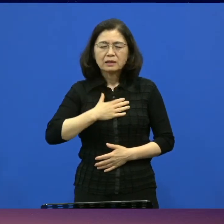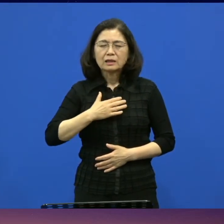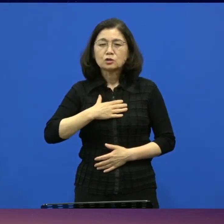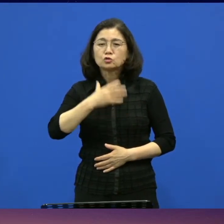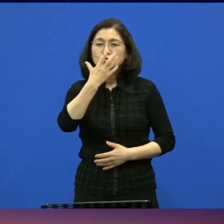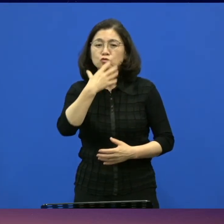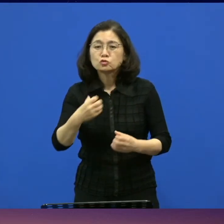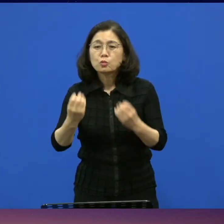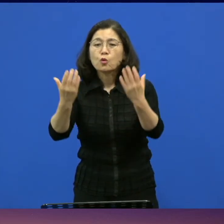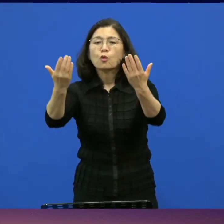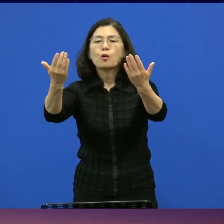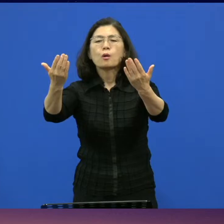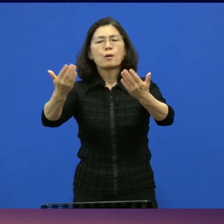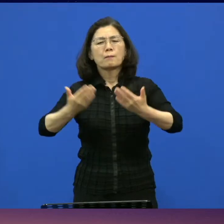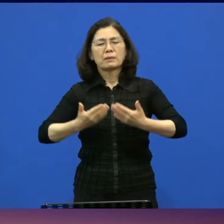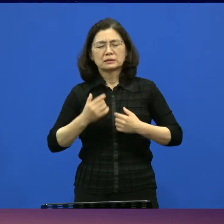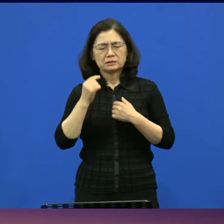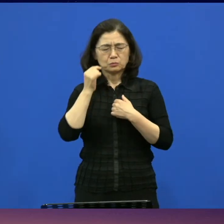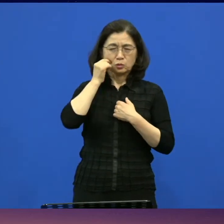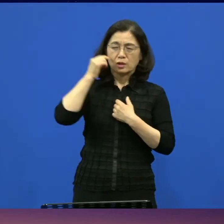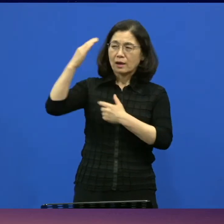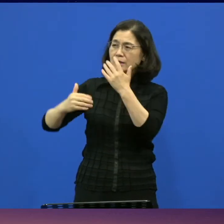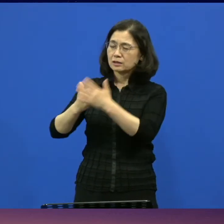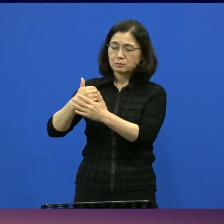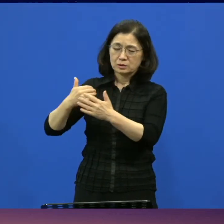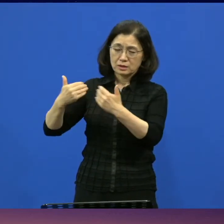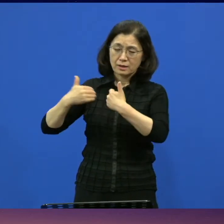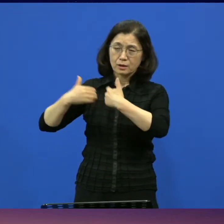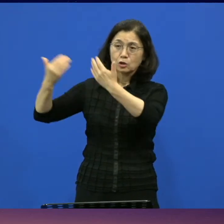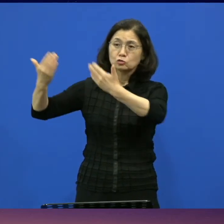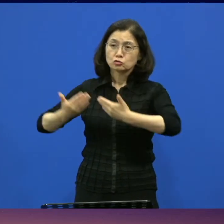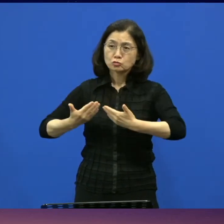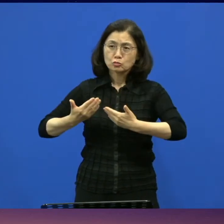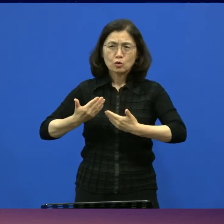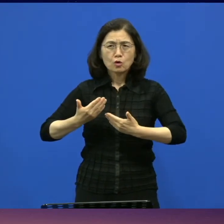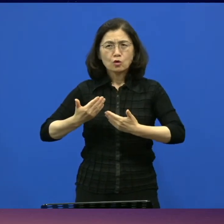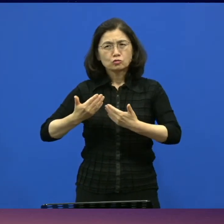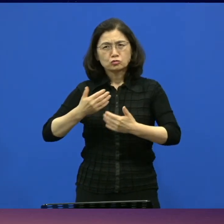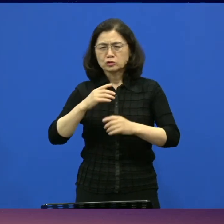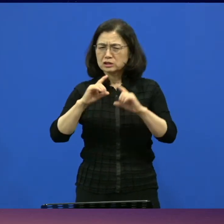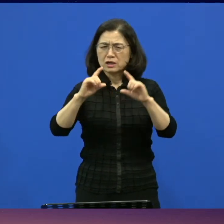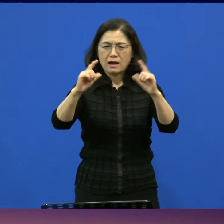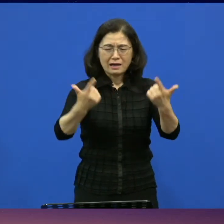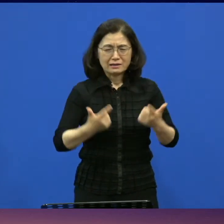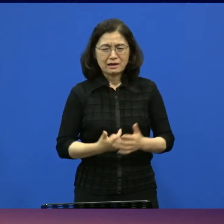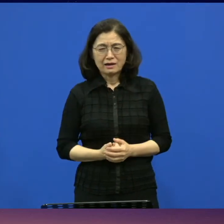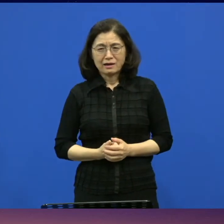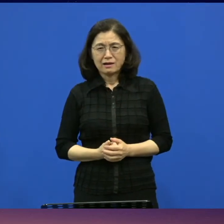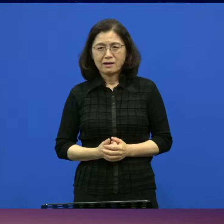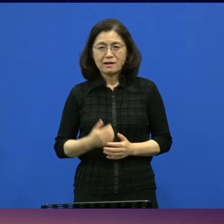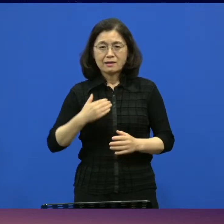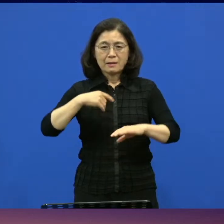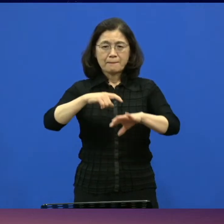하나님이 나를 축복하지 않을 거야. 그래서 어떤 관계 속에서도 내 마음의 문이 활짝 열리지 않아요.